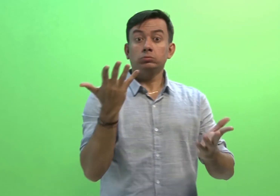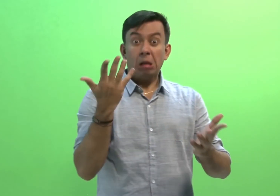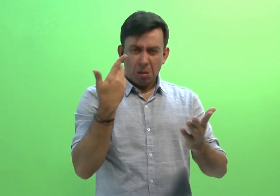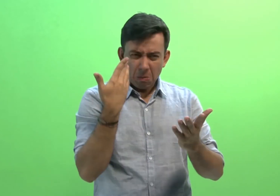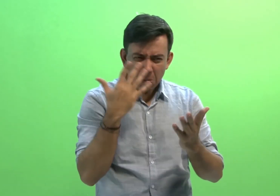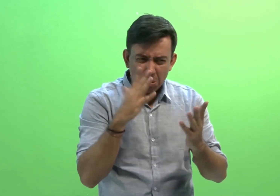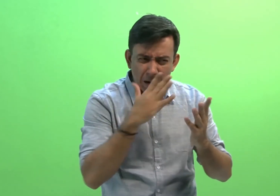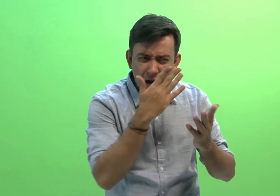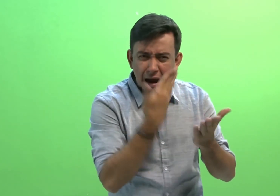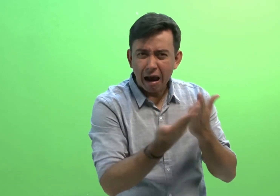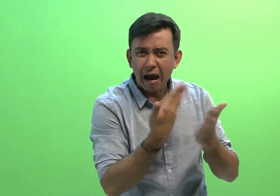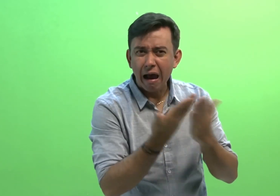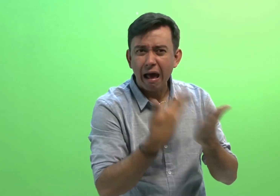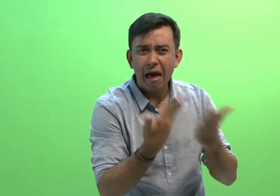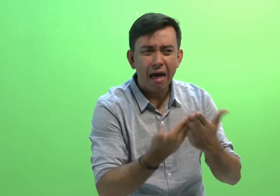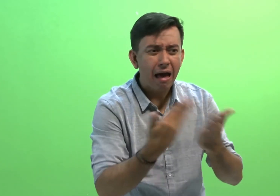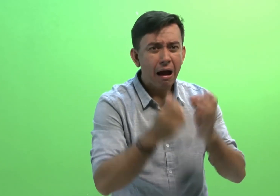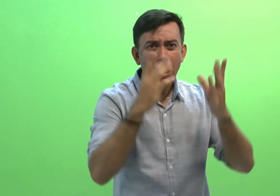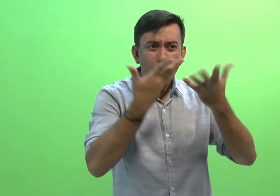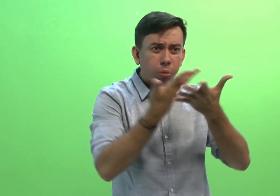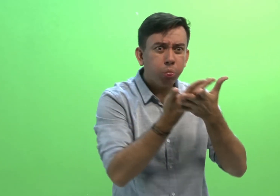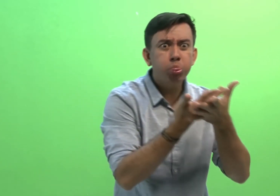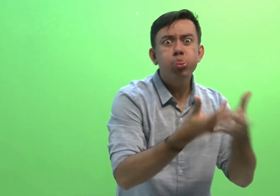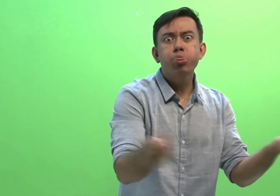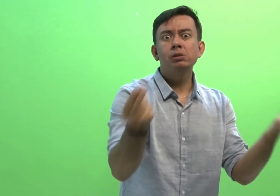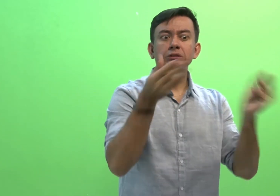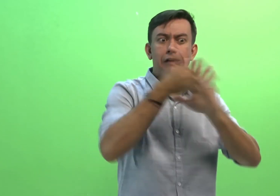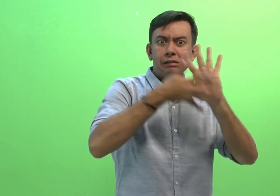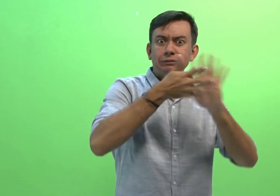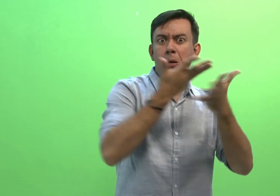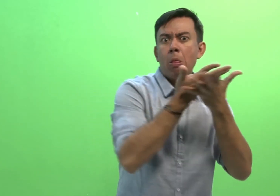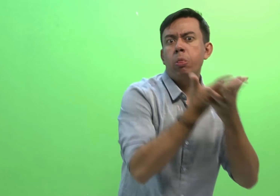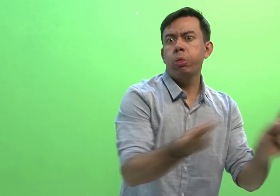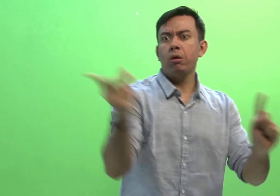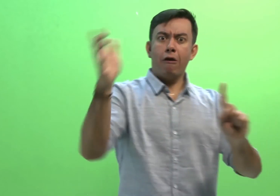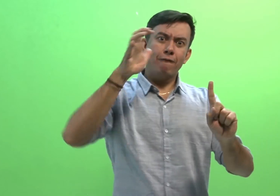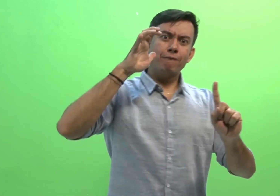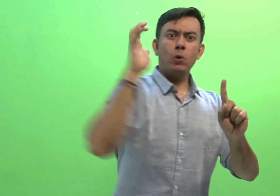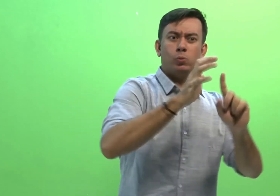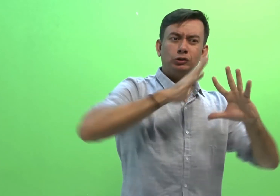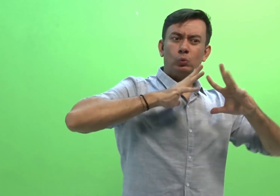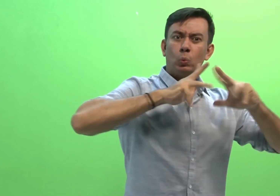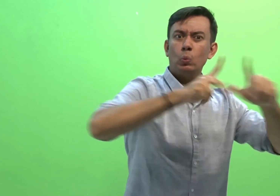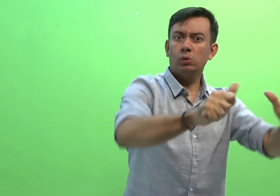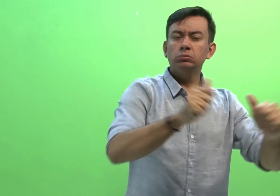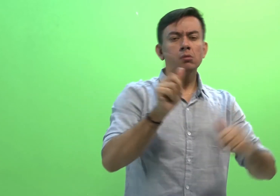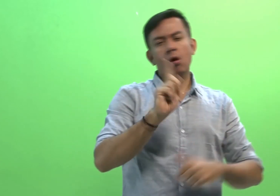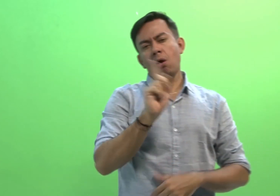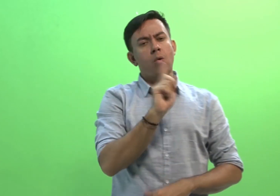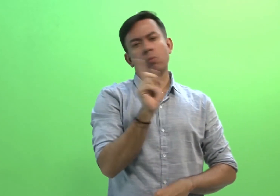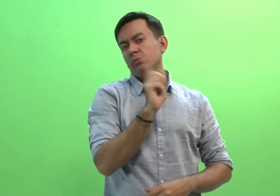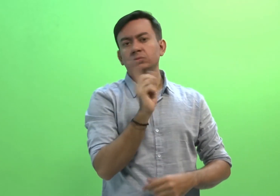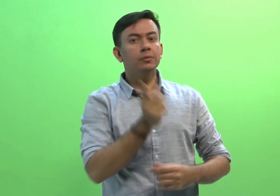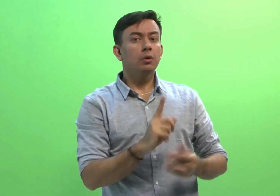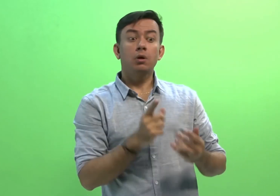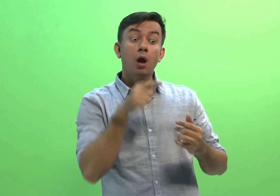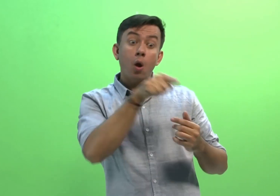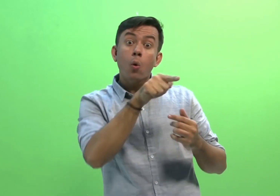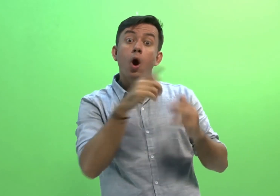Mas isso faz com que a língua perca seu valor? Que ela seja dizimada? Não, não faz. Então, pelo